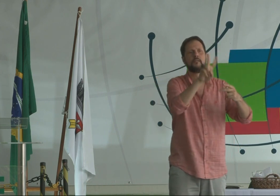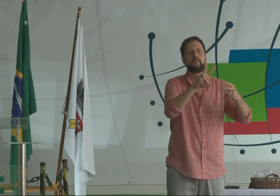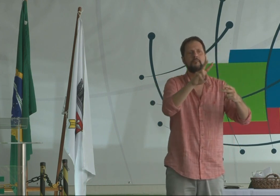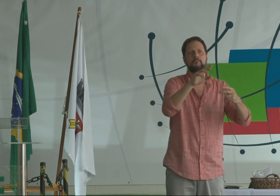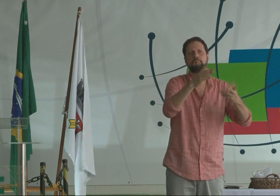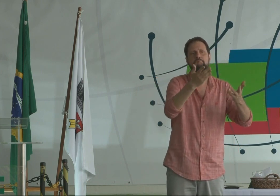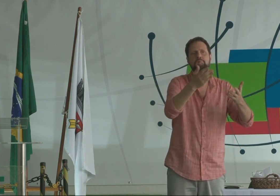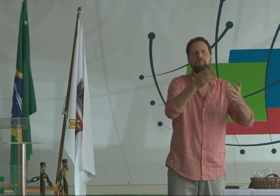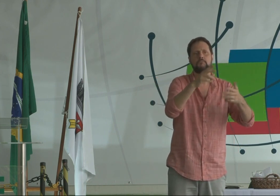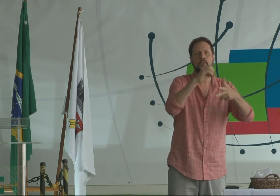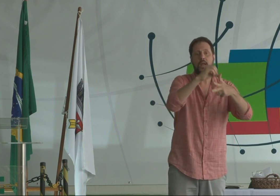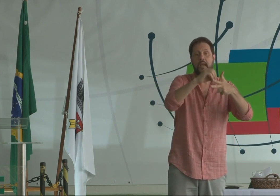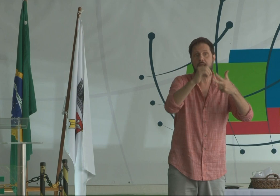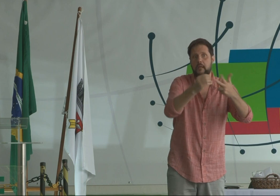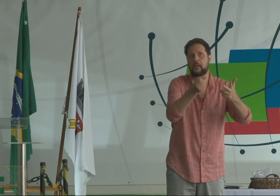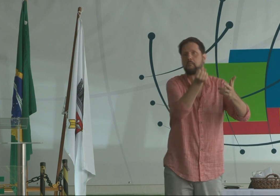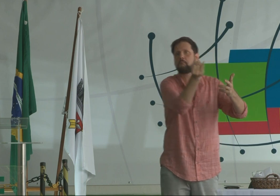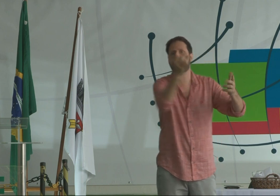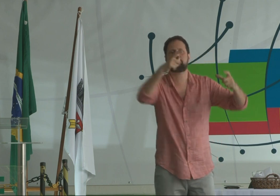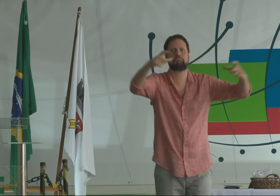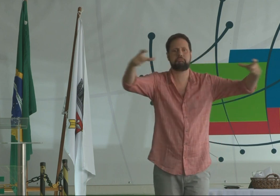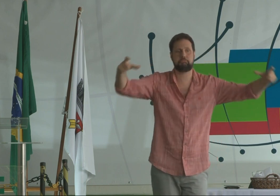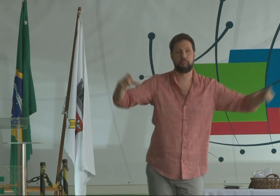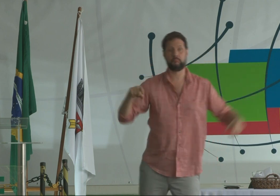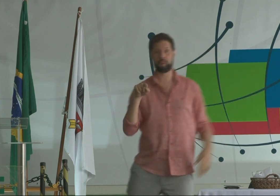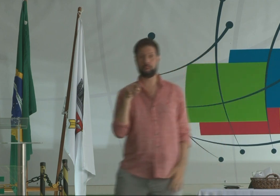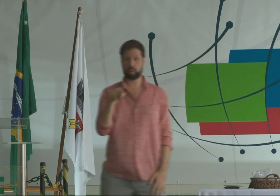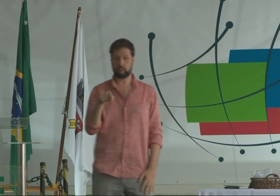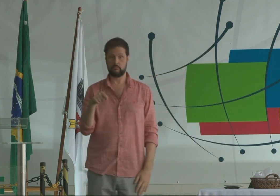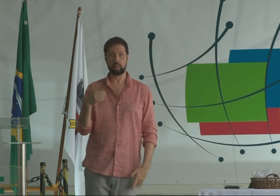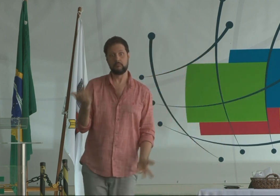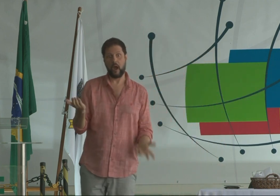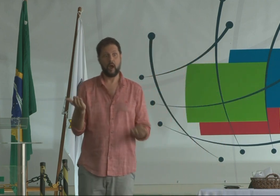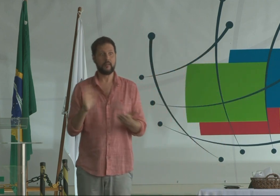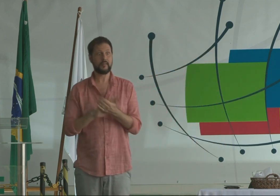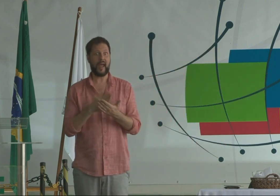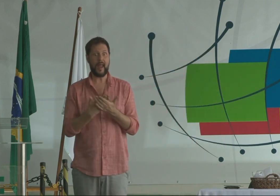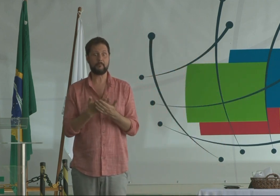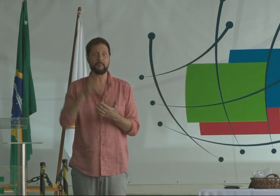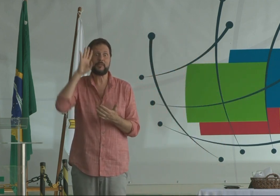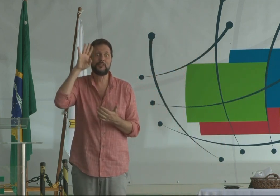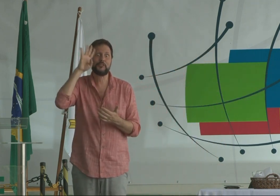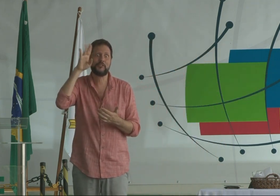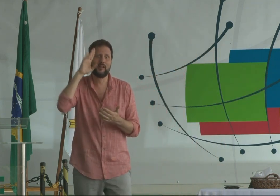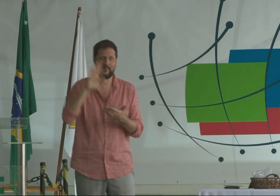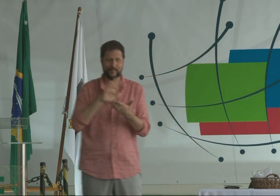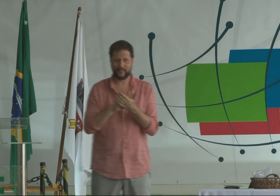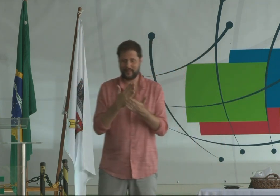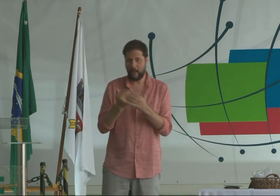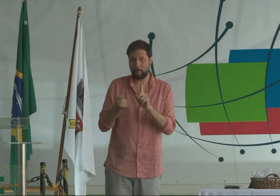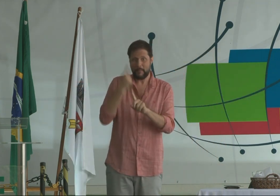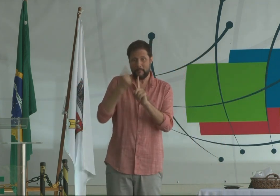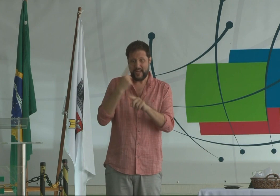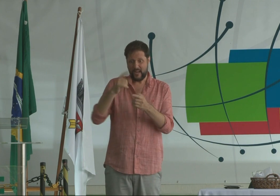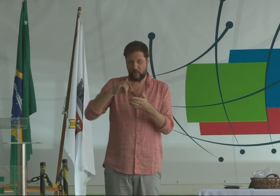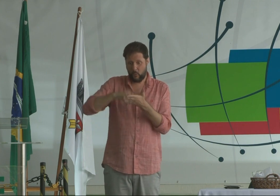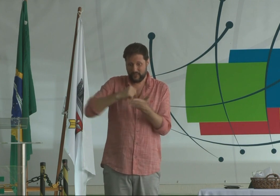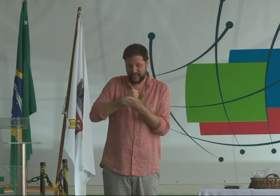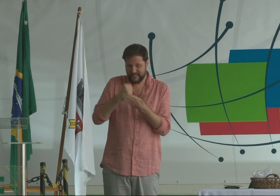Isso aconteceu em concursos, em vestibulares, também no ENEM, em diversos outros espaços. Ok. Mas, pensando do ponto de vista